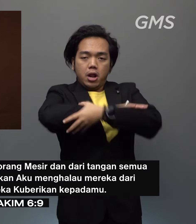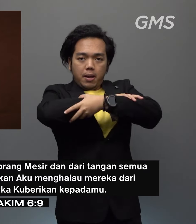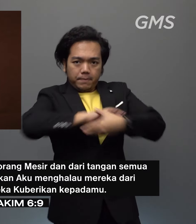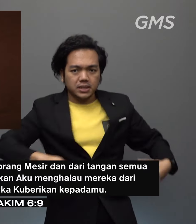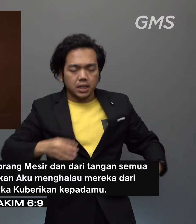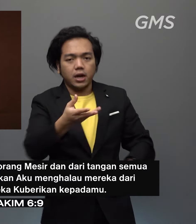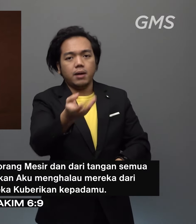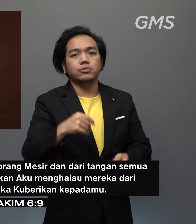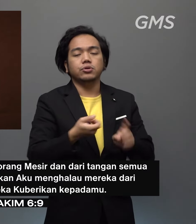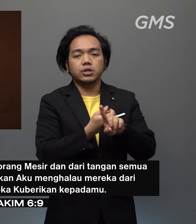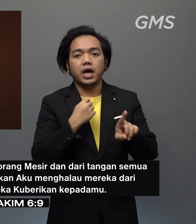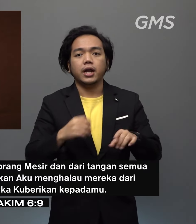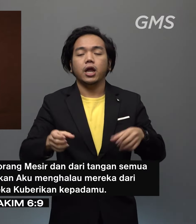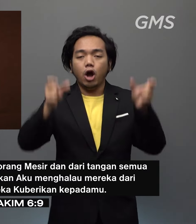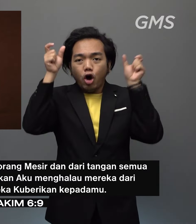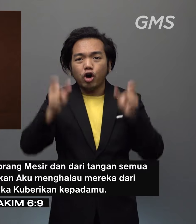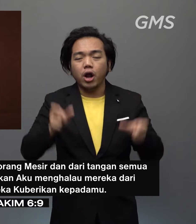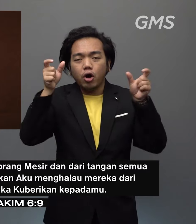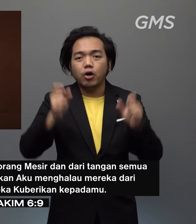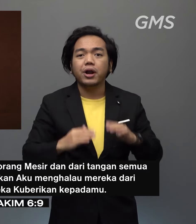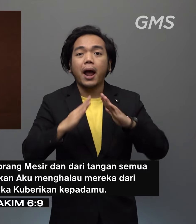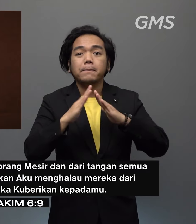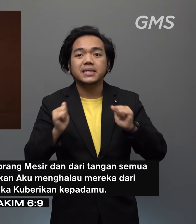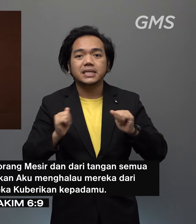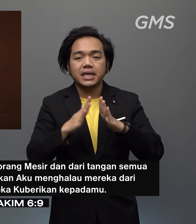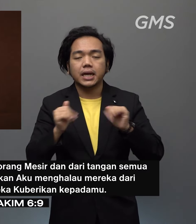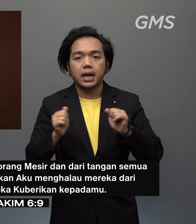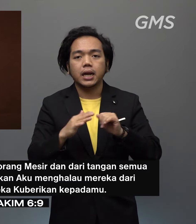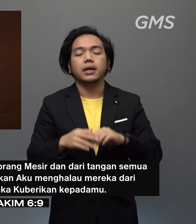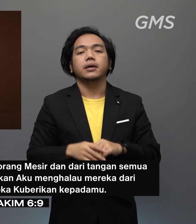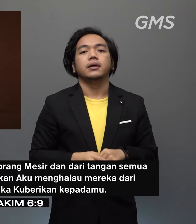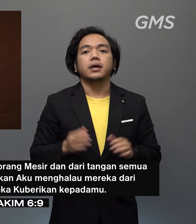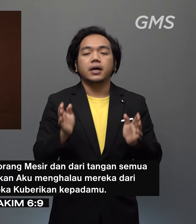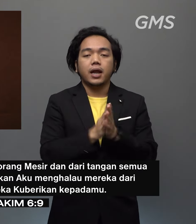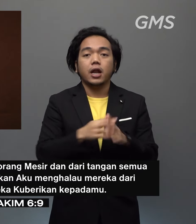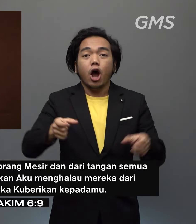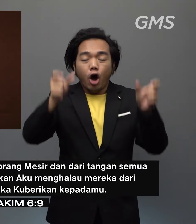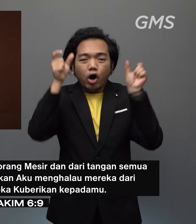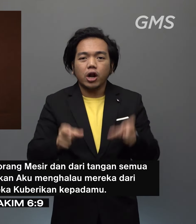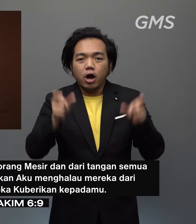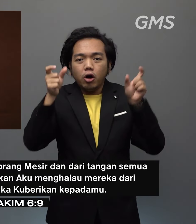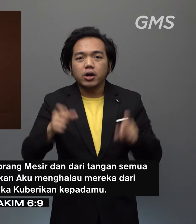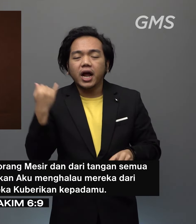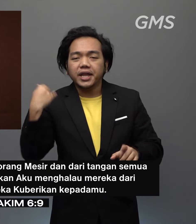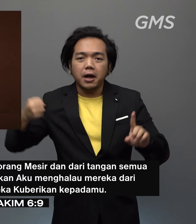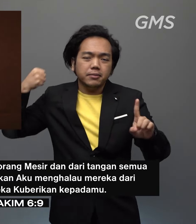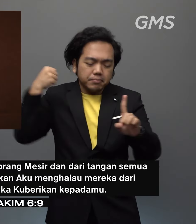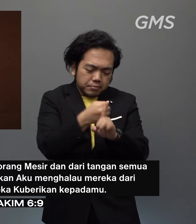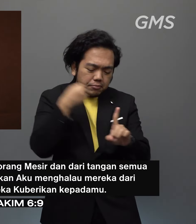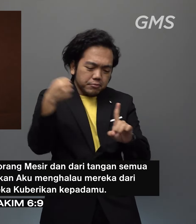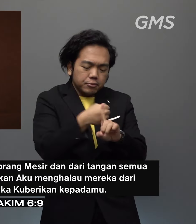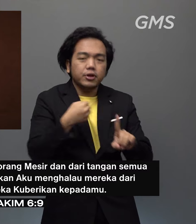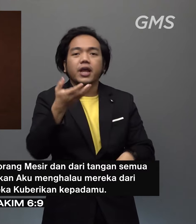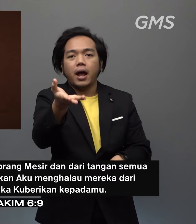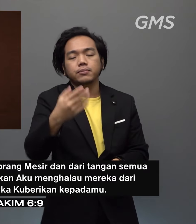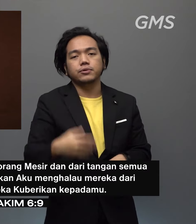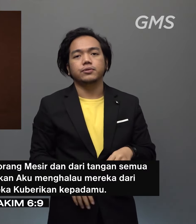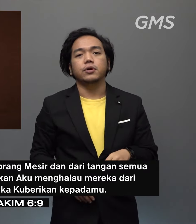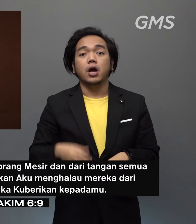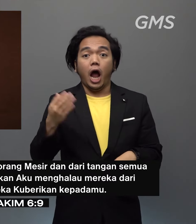orang yang menindas kamu. Bahkan aku menghalau mereka dari depanmu